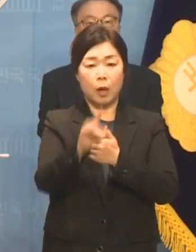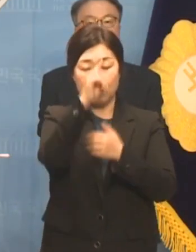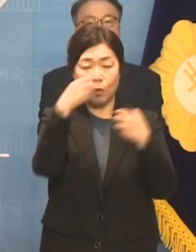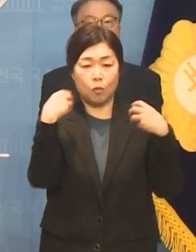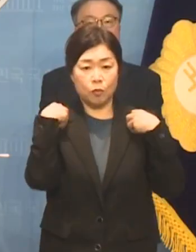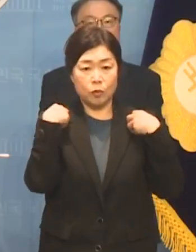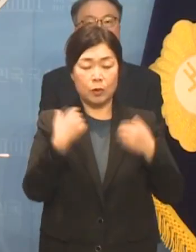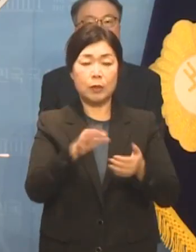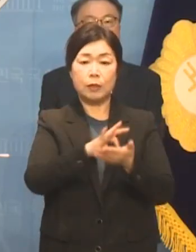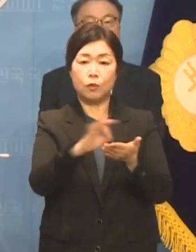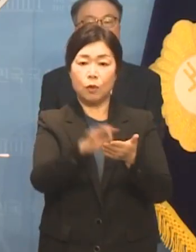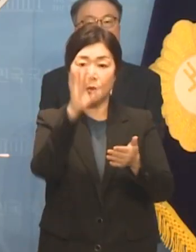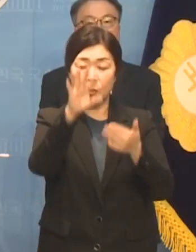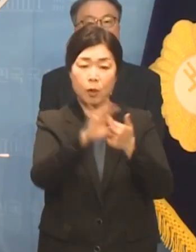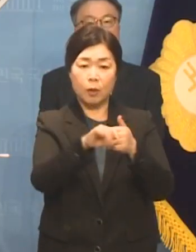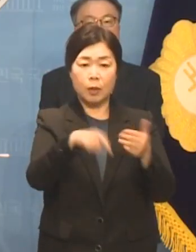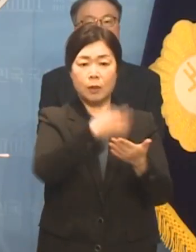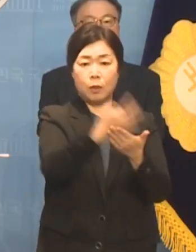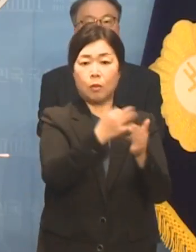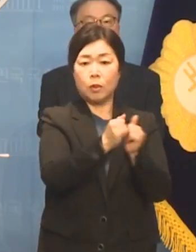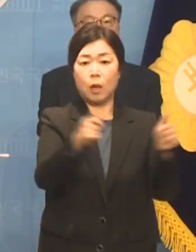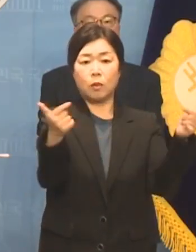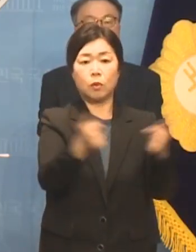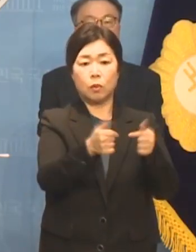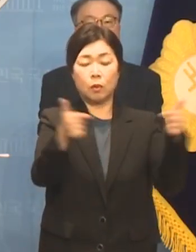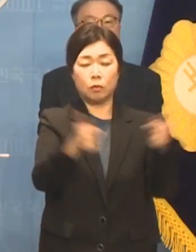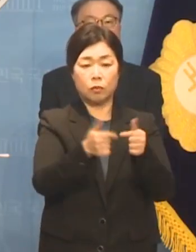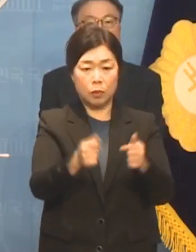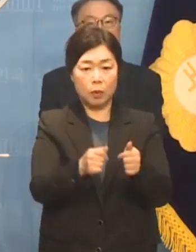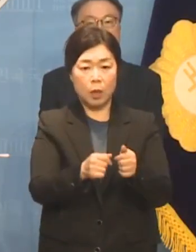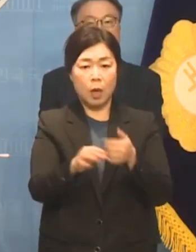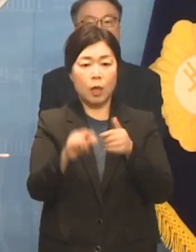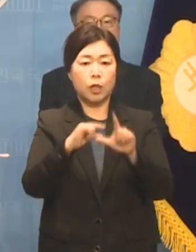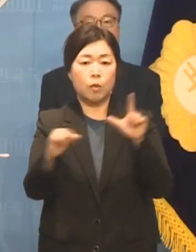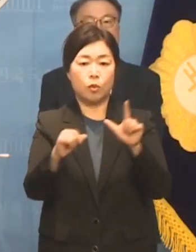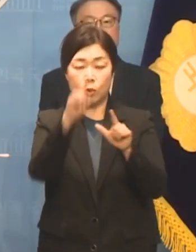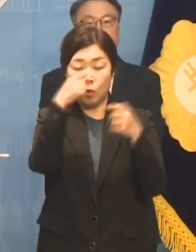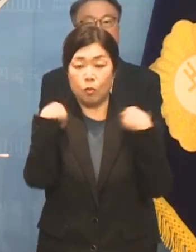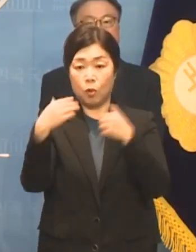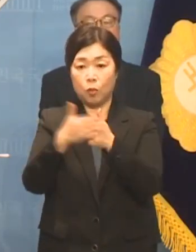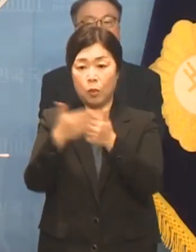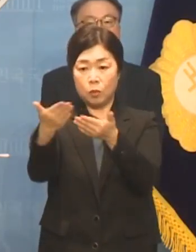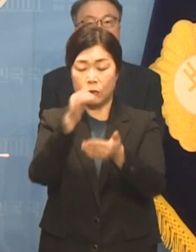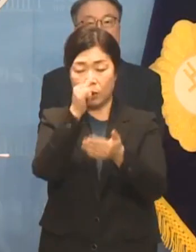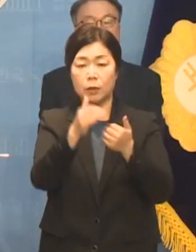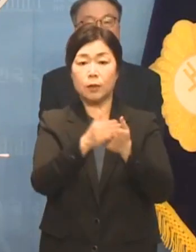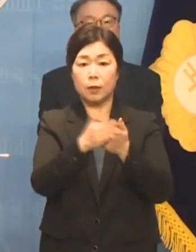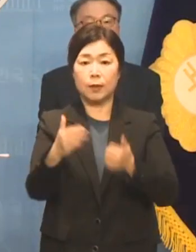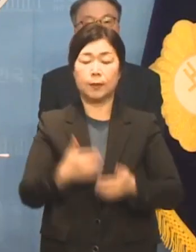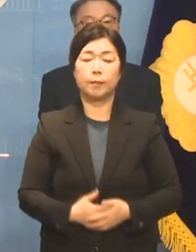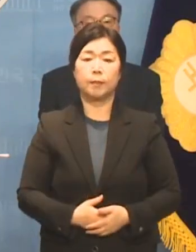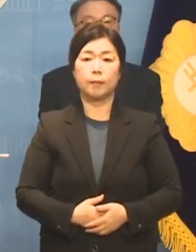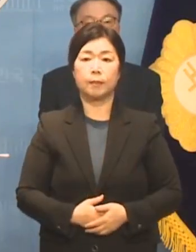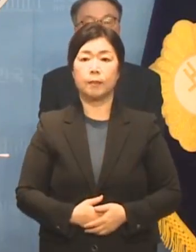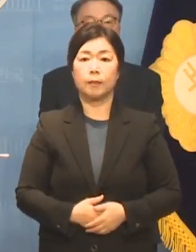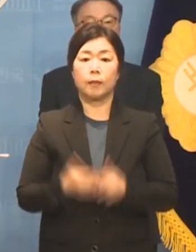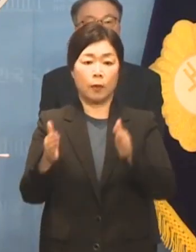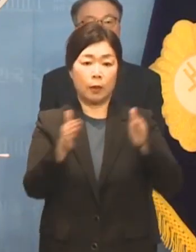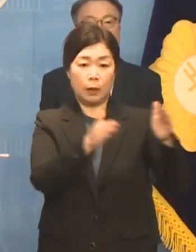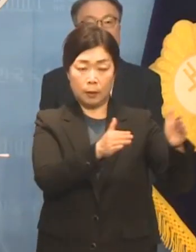통해 자영업자 소득 감소 일부를 보존하고 있기 때문인 것으로 보입니다.